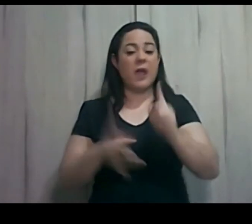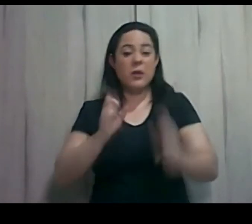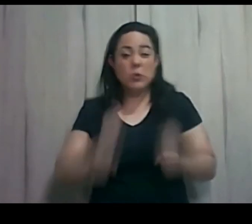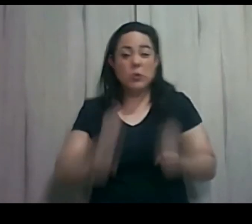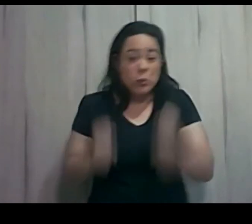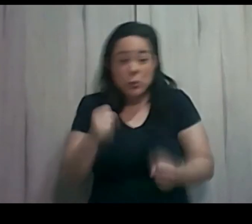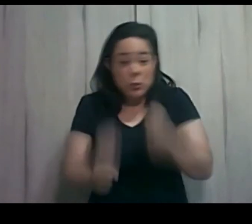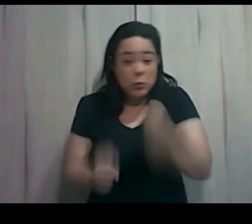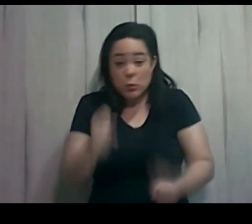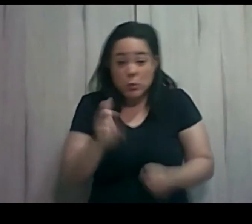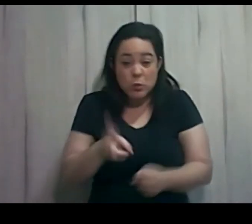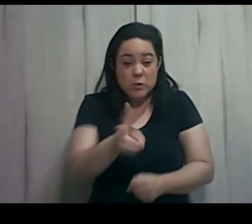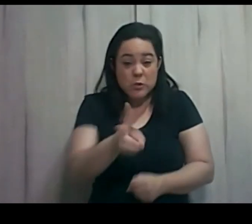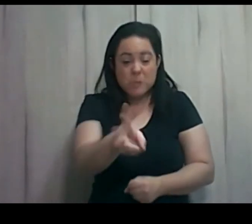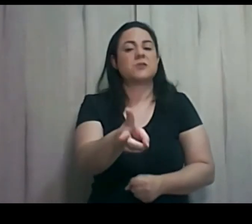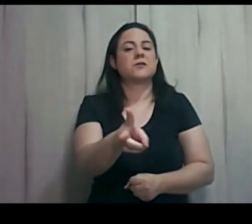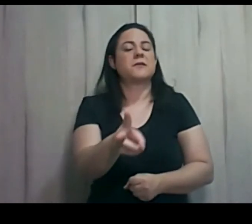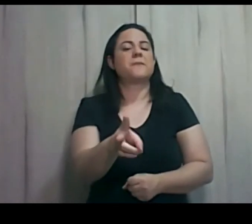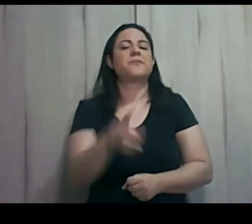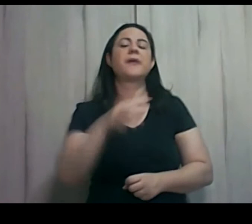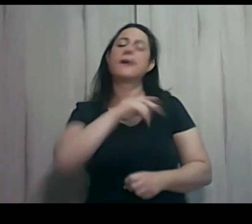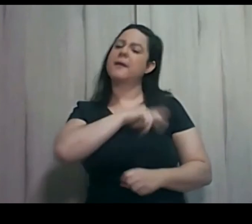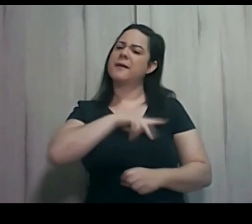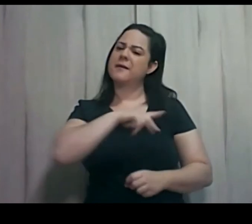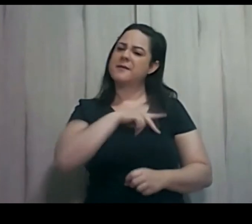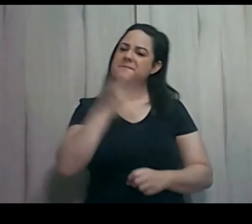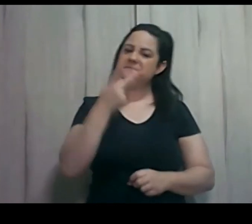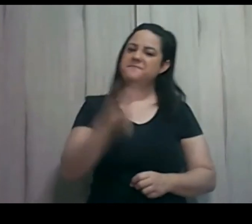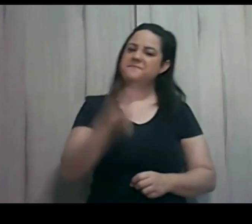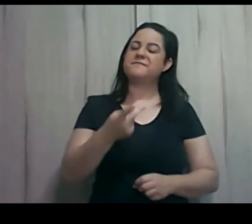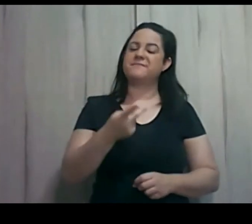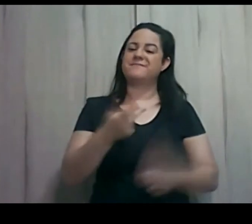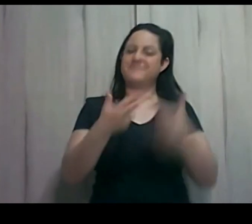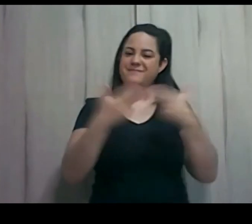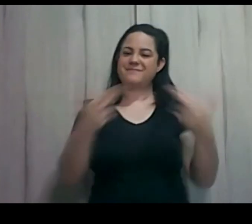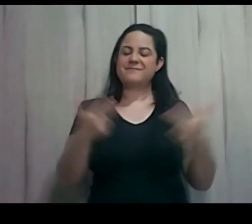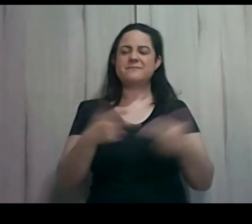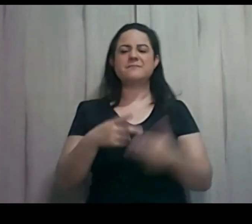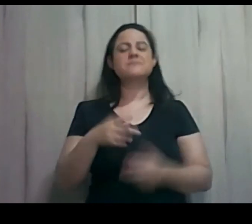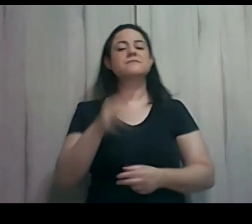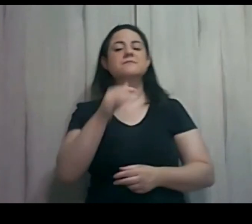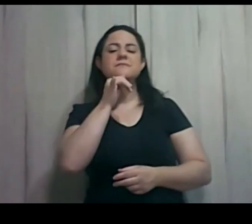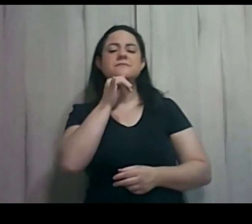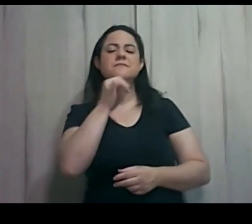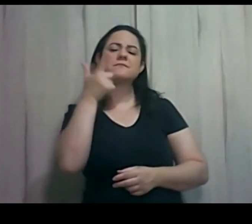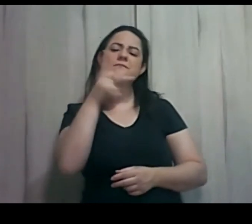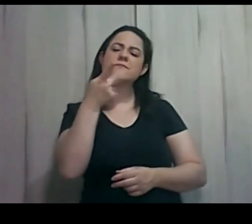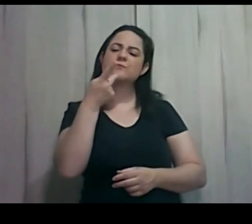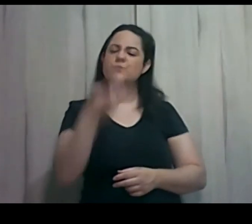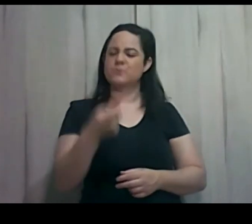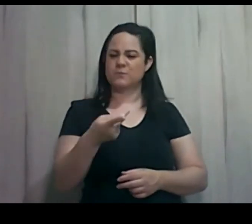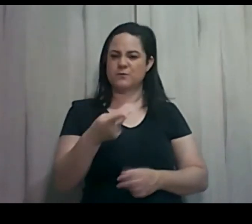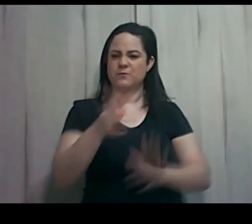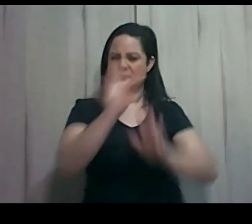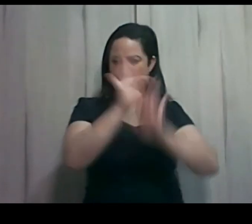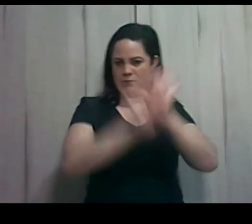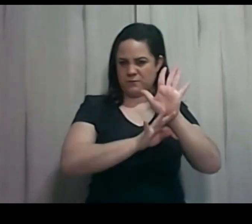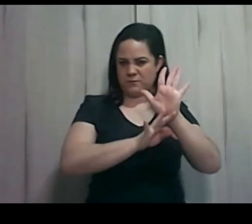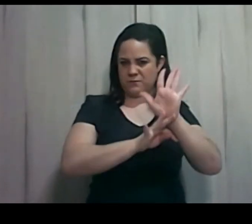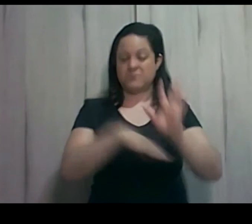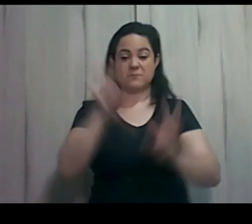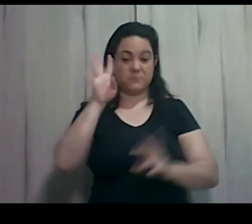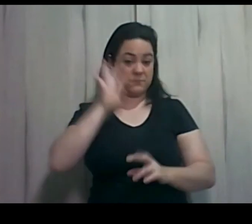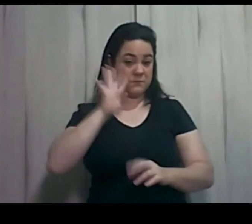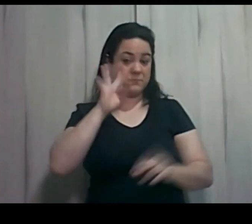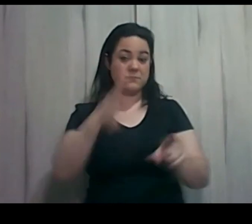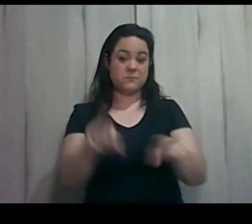correndo. O apóstolo Paulo fala sobre isso várias vezes. Vou citar para você um outro texto bem legal, também